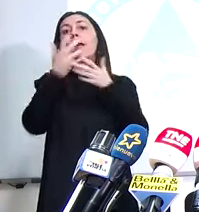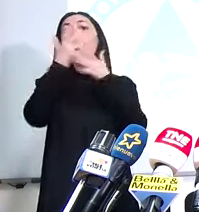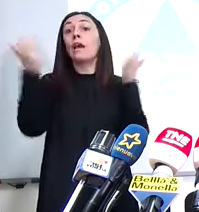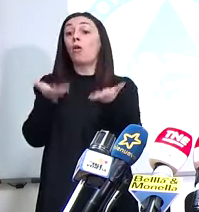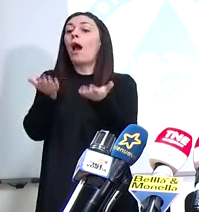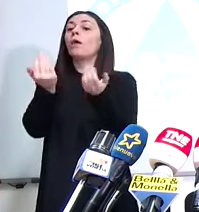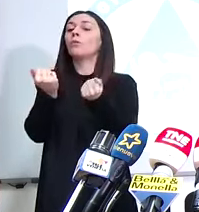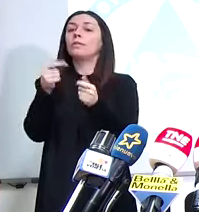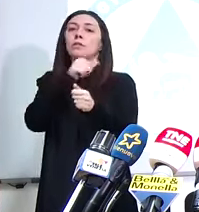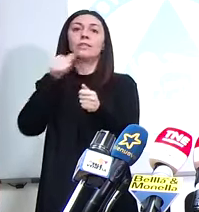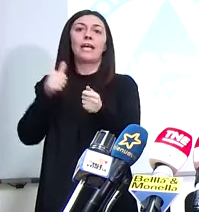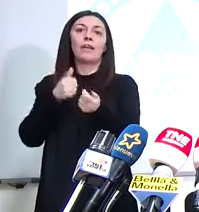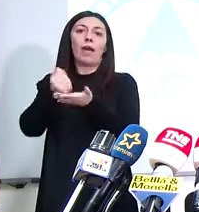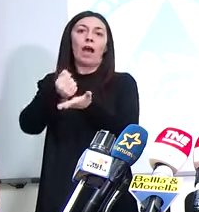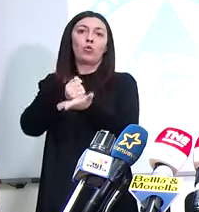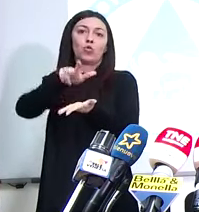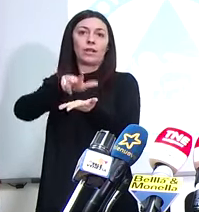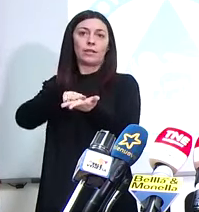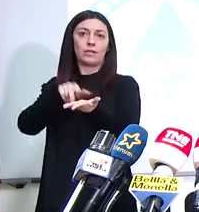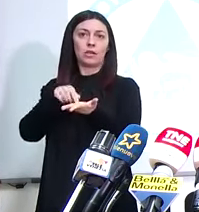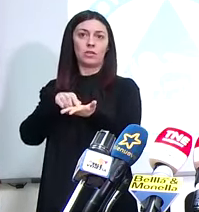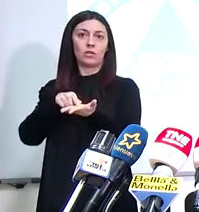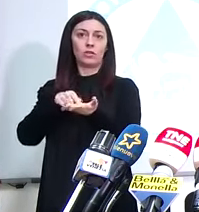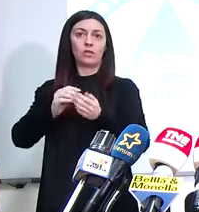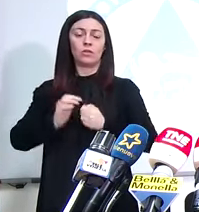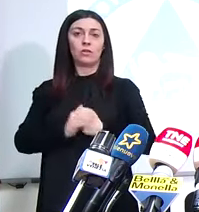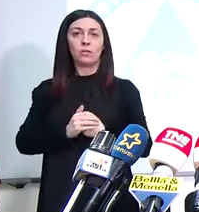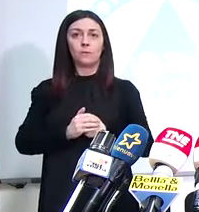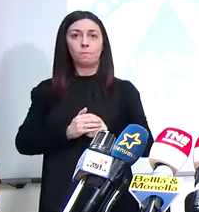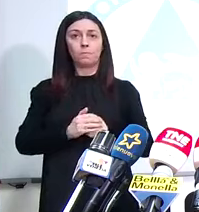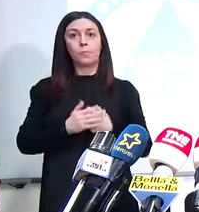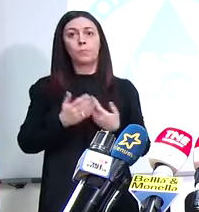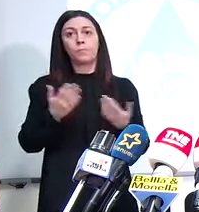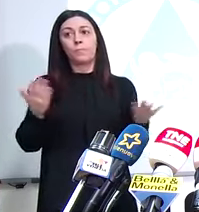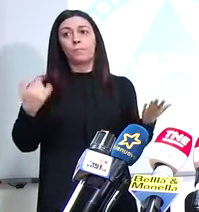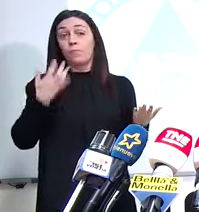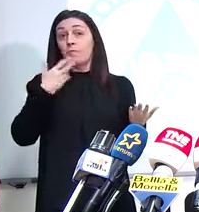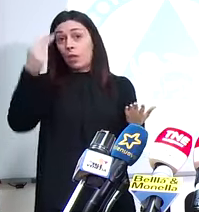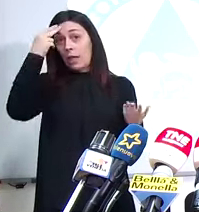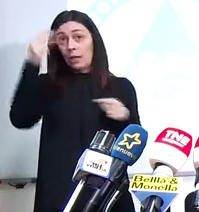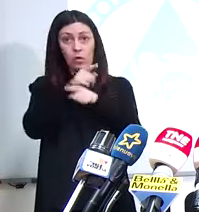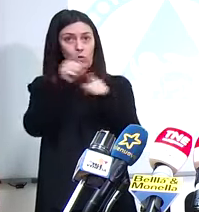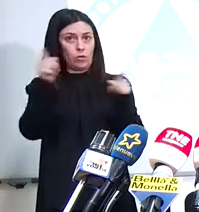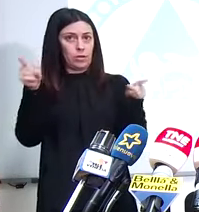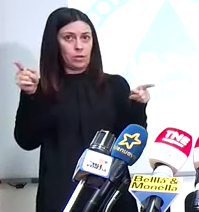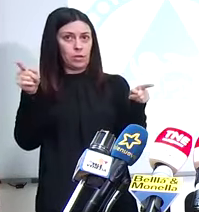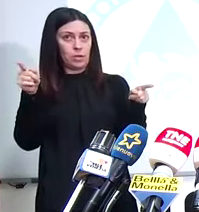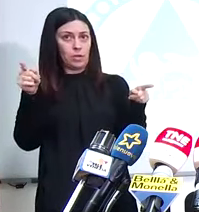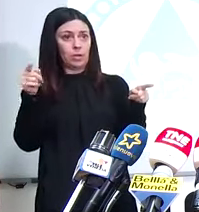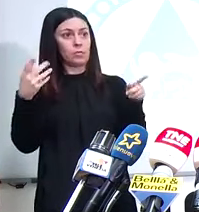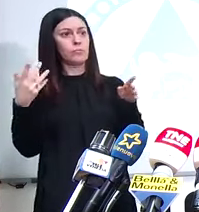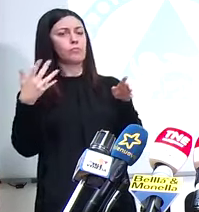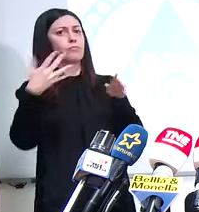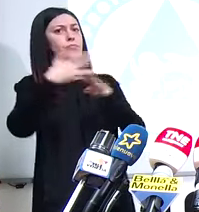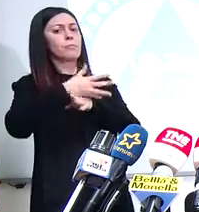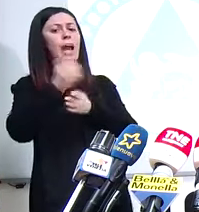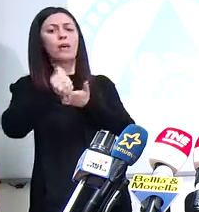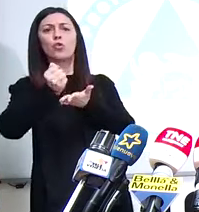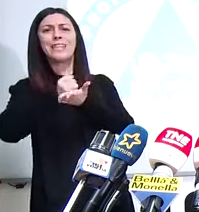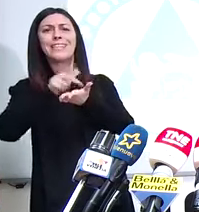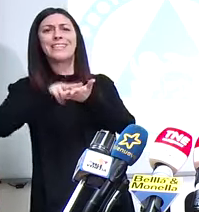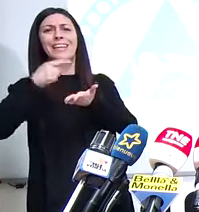però al di là di questo vorrei ricordare un aspetto ad